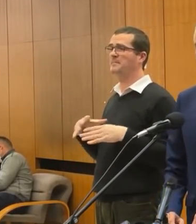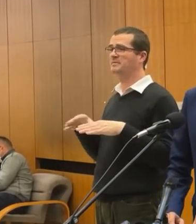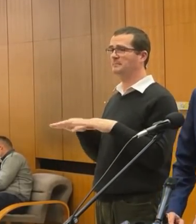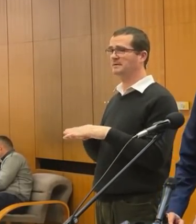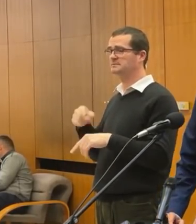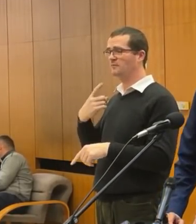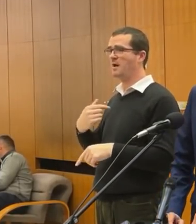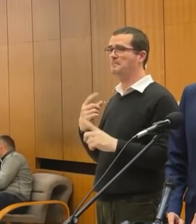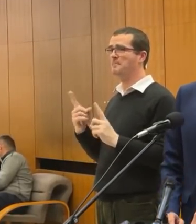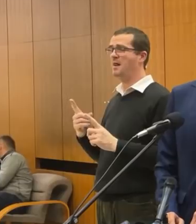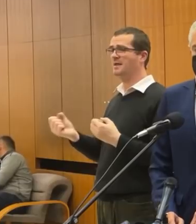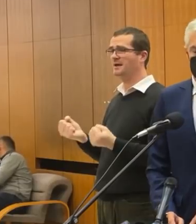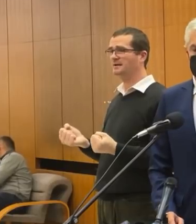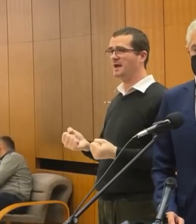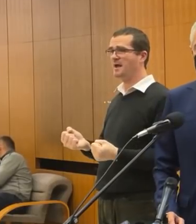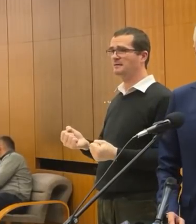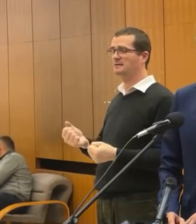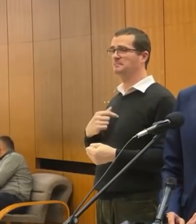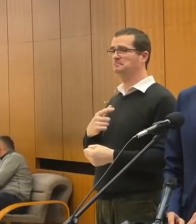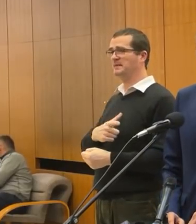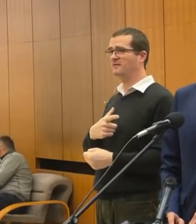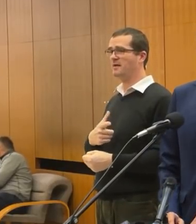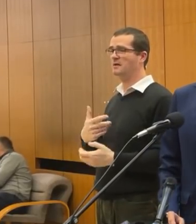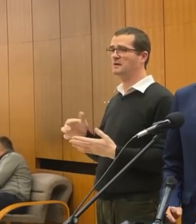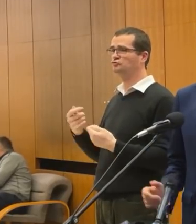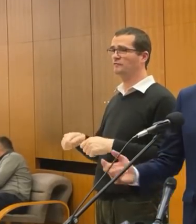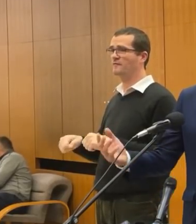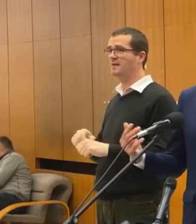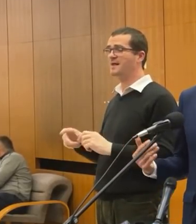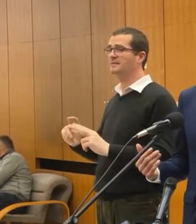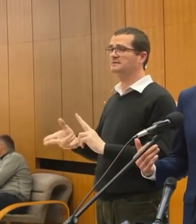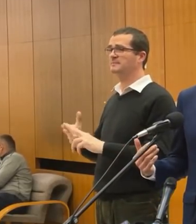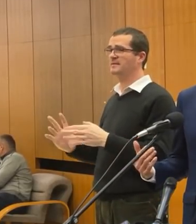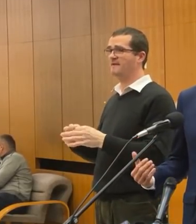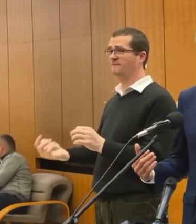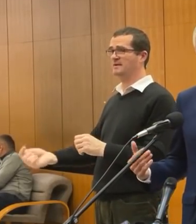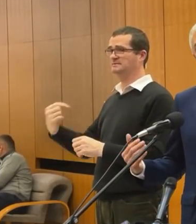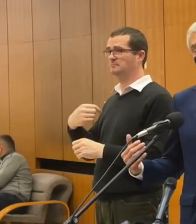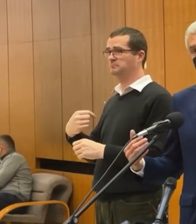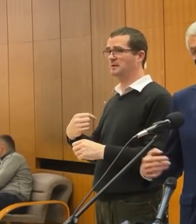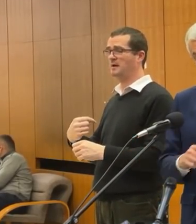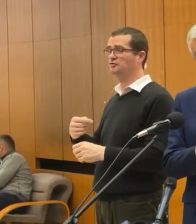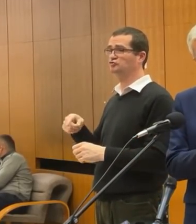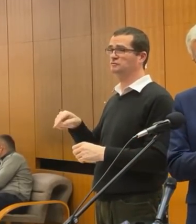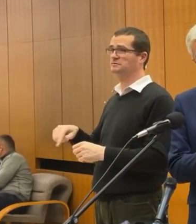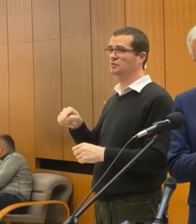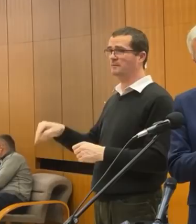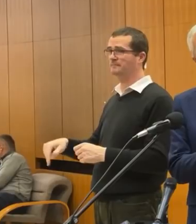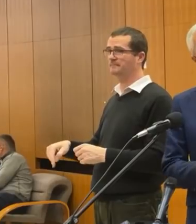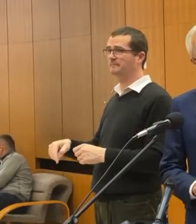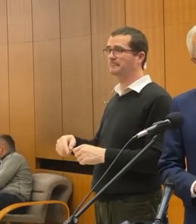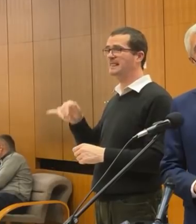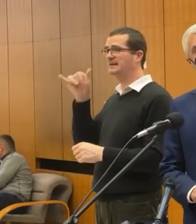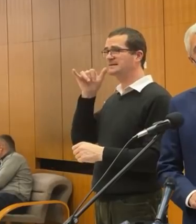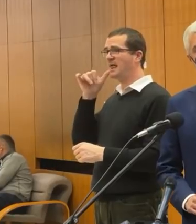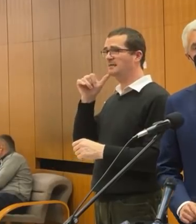je, že ak by sme sa mali riadiť, povedzme my dvaja, ale ďalší členovia vlády, len spätnou väzbou, ktorú dostávam, že sa premieta do toho, že je ten